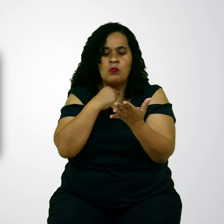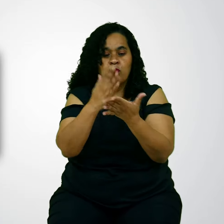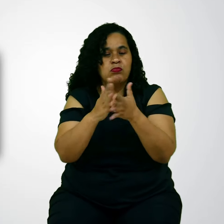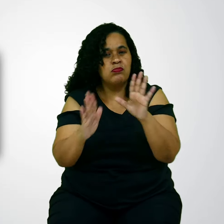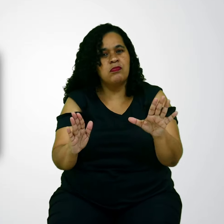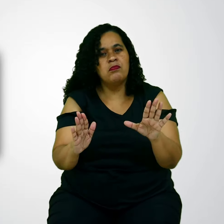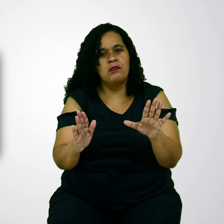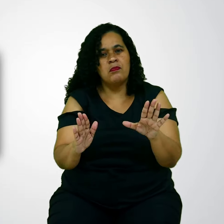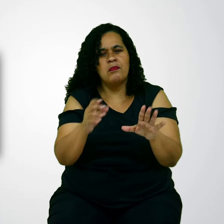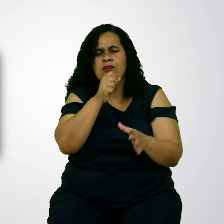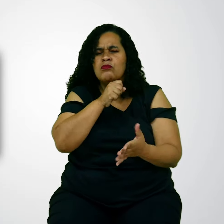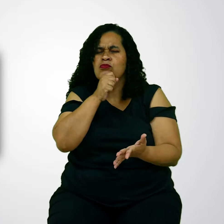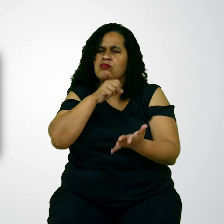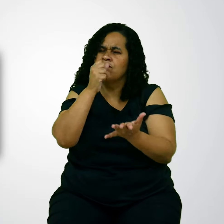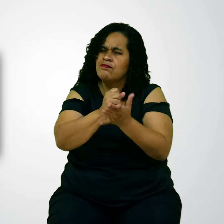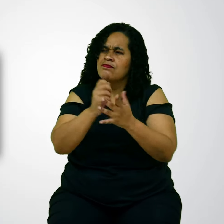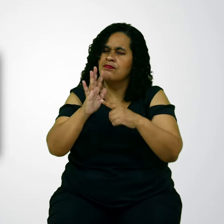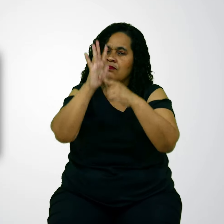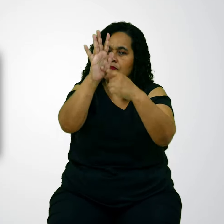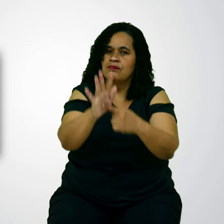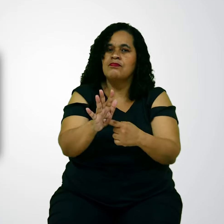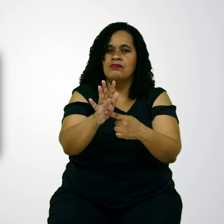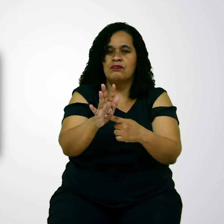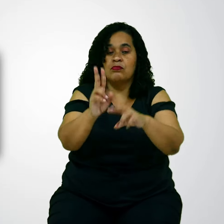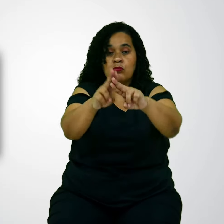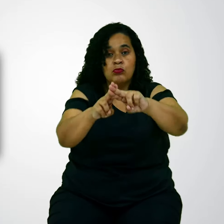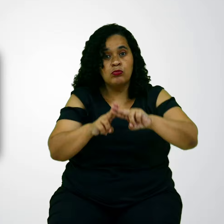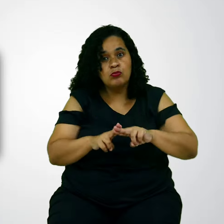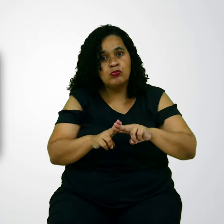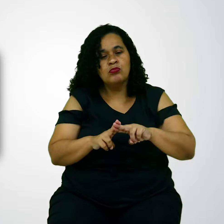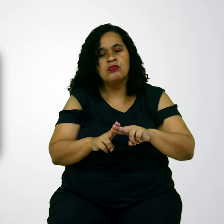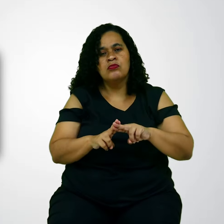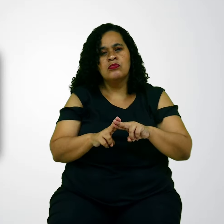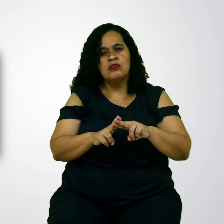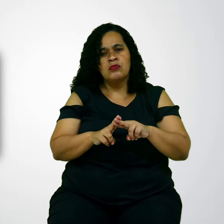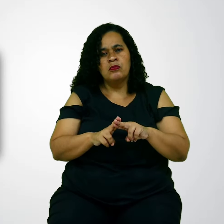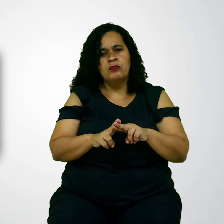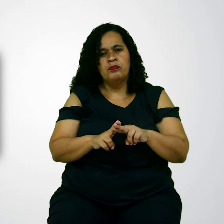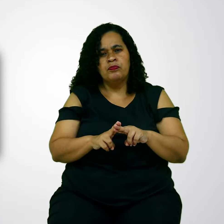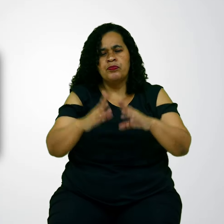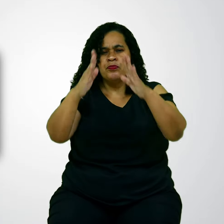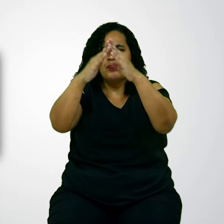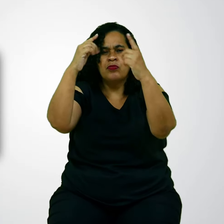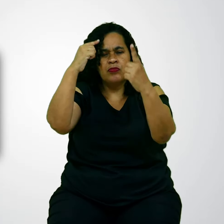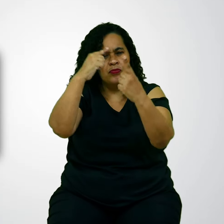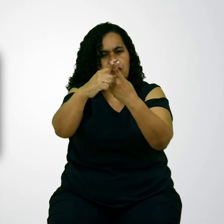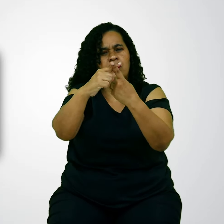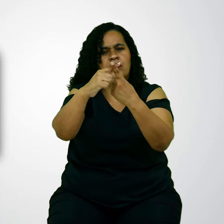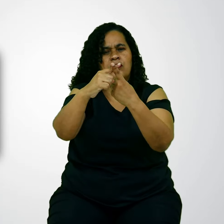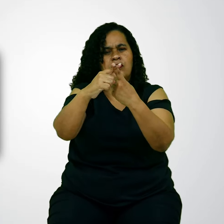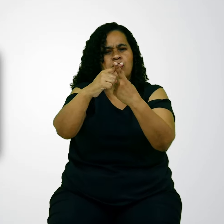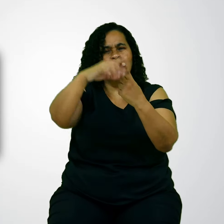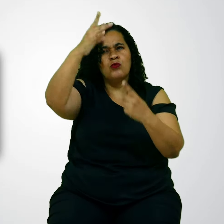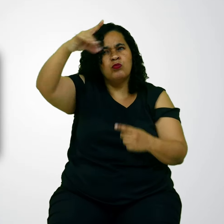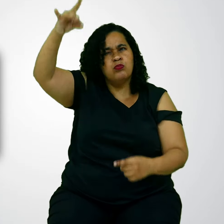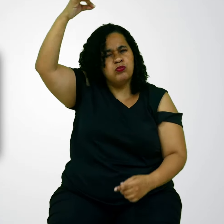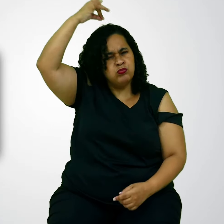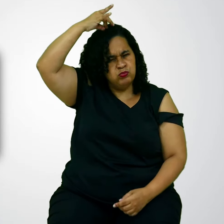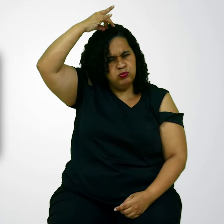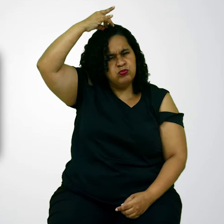chegaram a esta conclusão: no meio da igreja, o fogo não pode ir